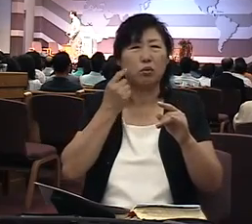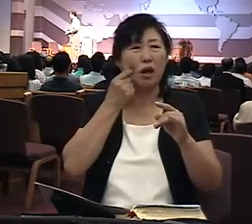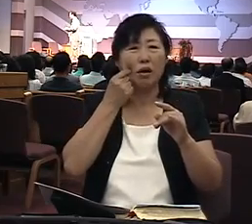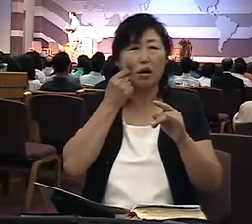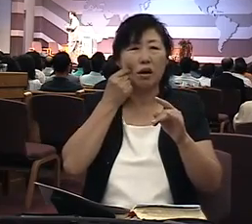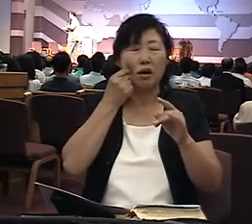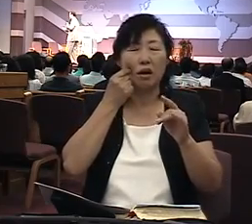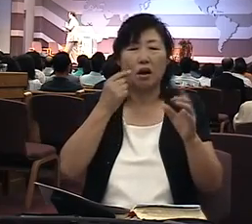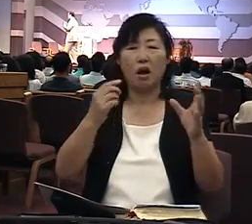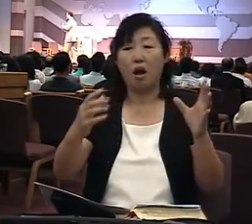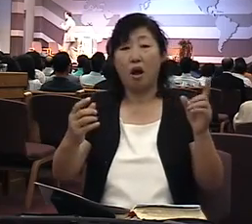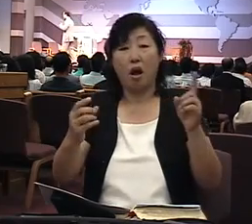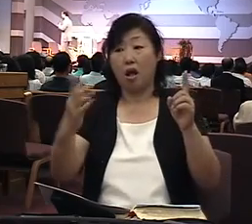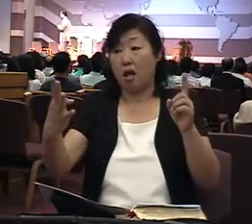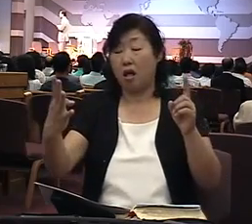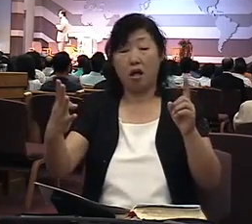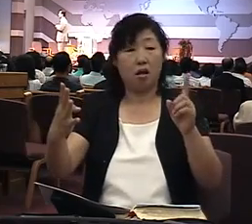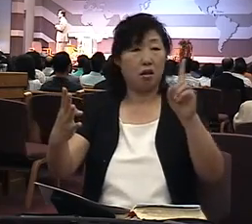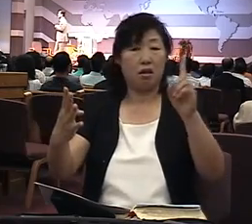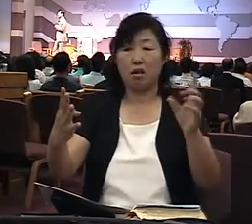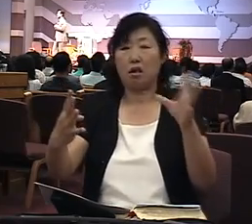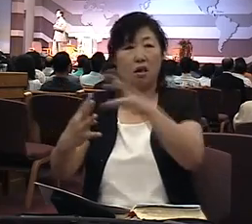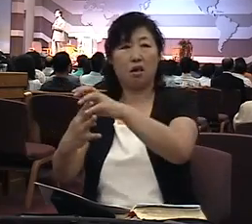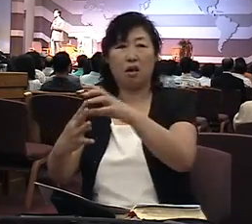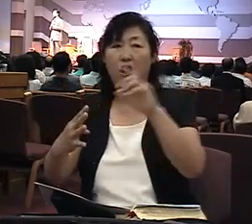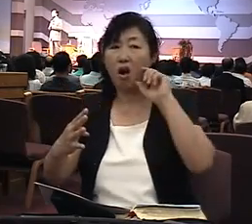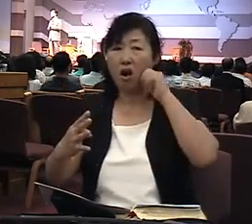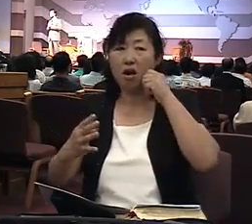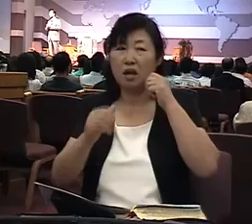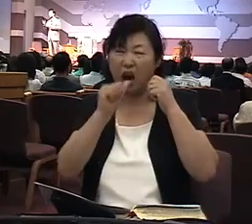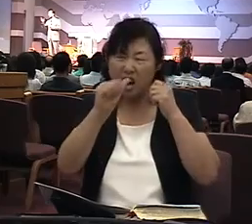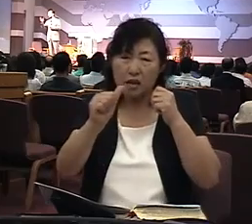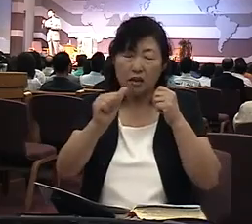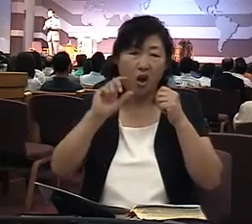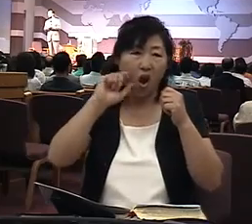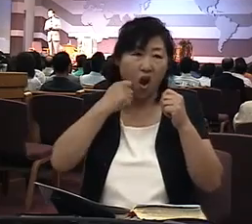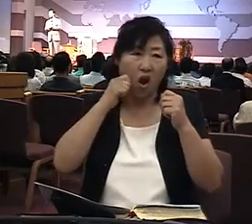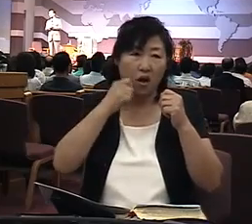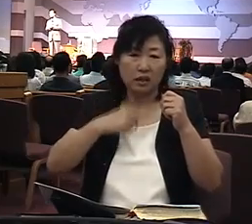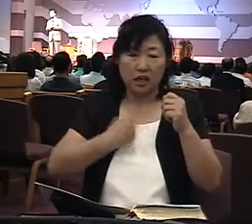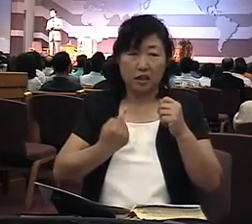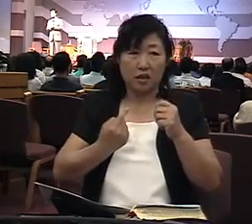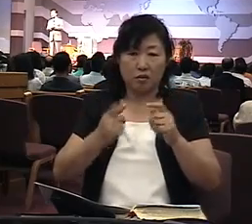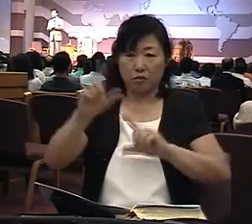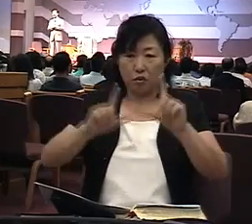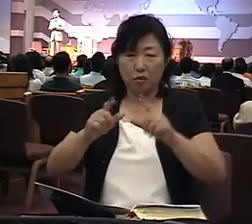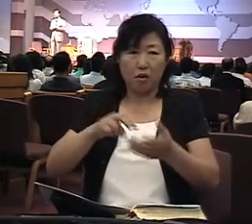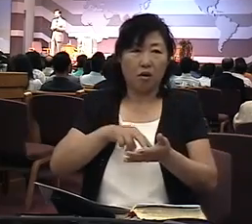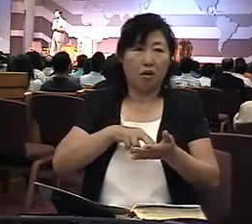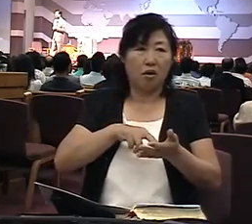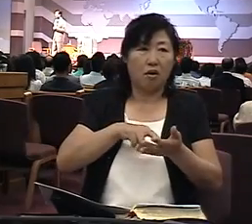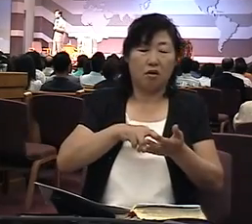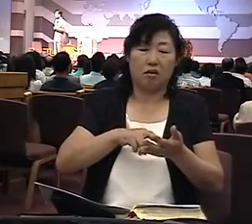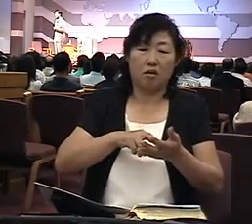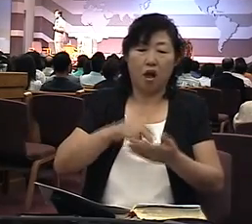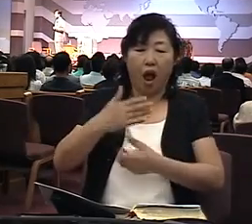백성들이 1대4라는 절대 부족한 자신의 모습들을 보며 떨고 있었습니다. 근데 하나님은 기드온에게